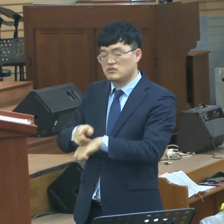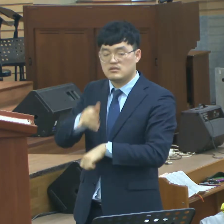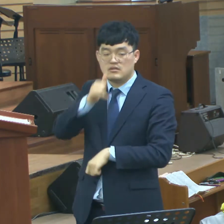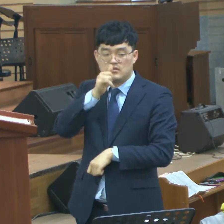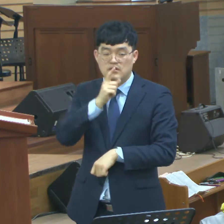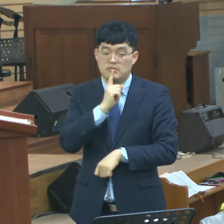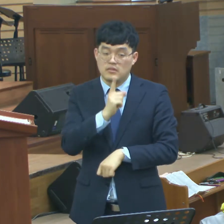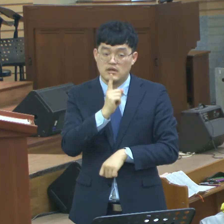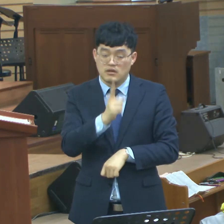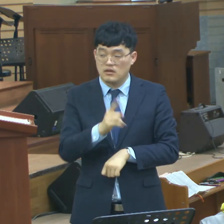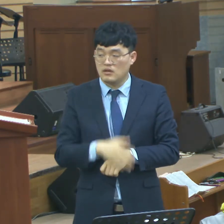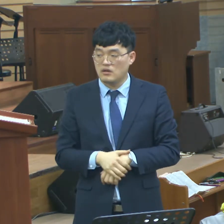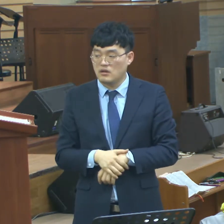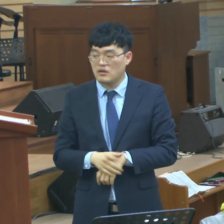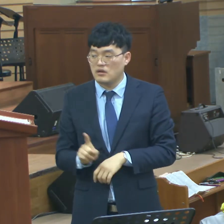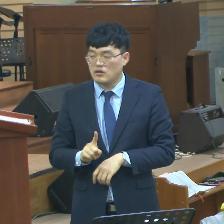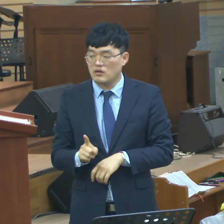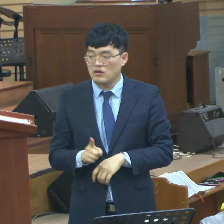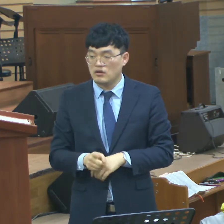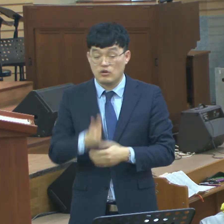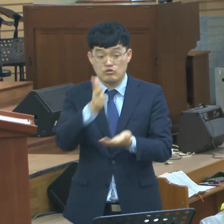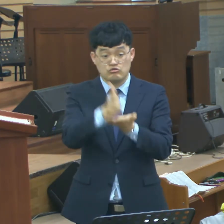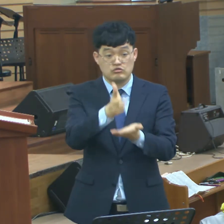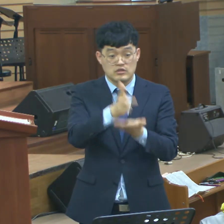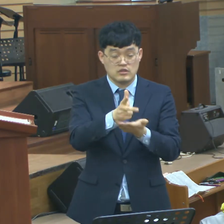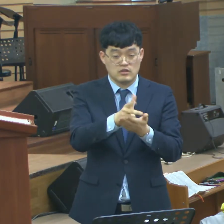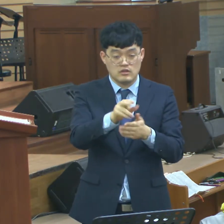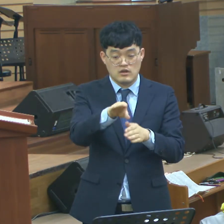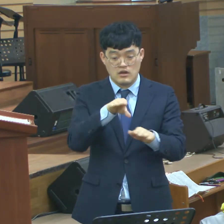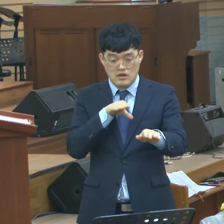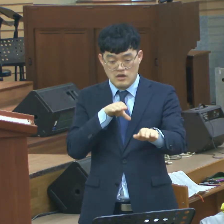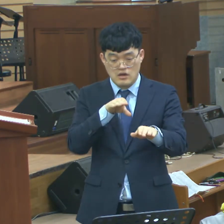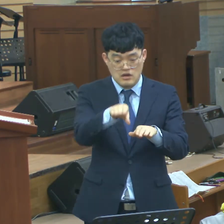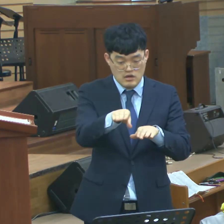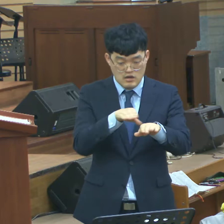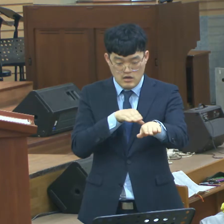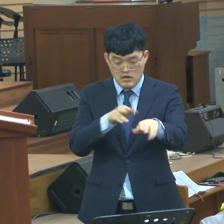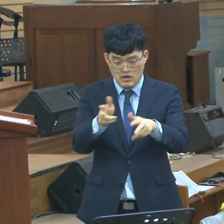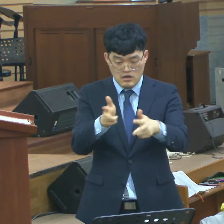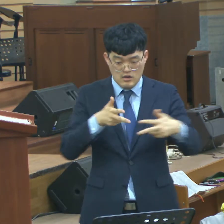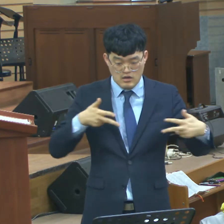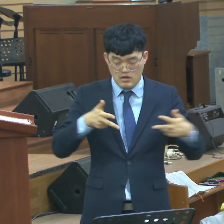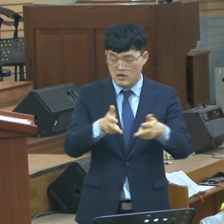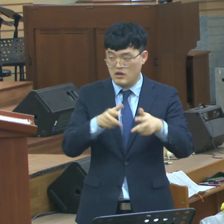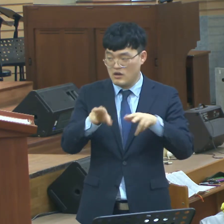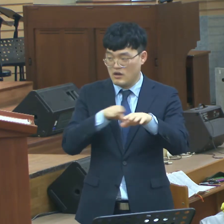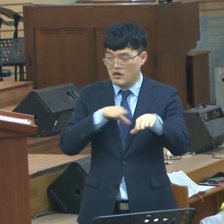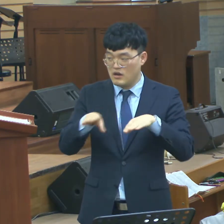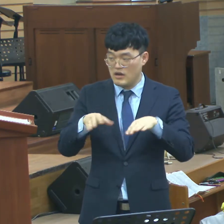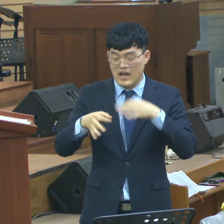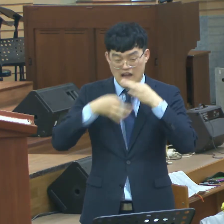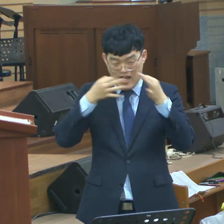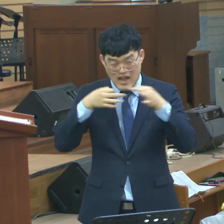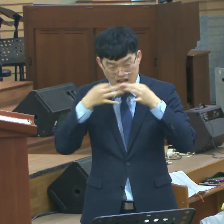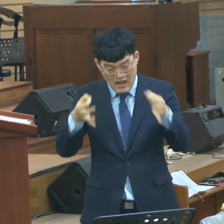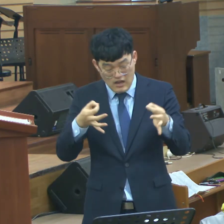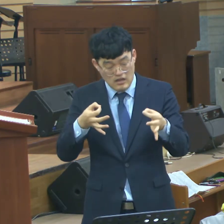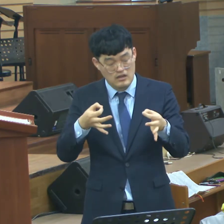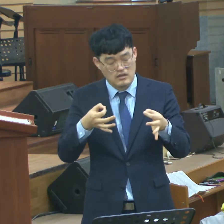뭐 주차장에서 그 차 빼는 거 가지고 소리 지를 일 아니잖아요. 오늘도 누가 소리를